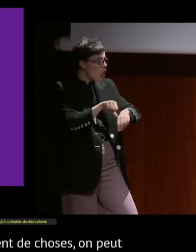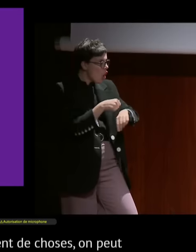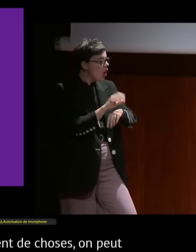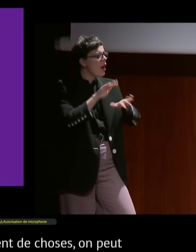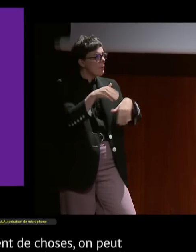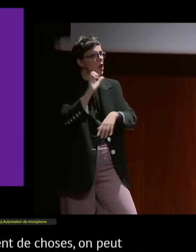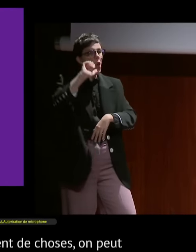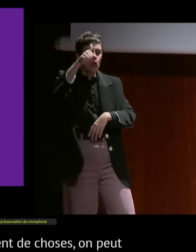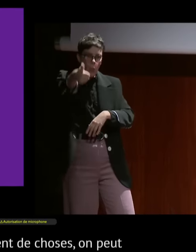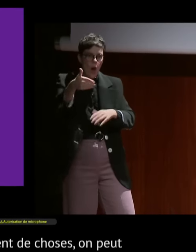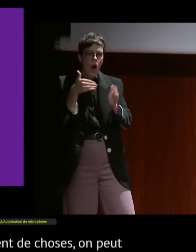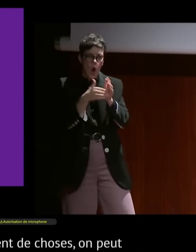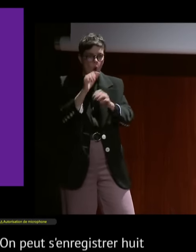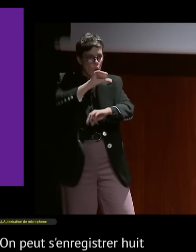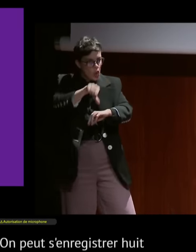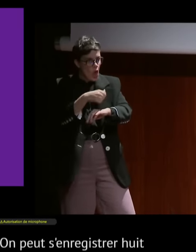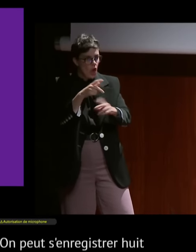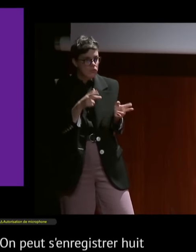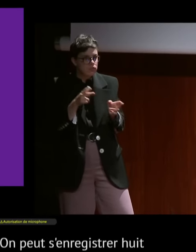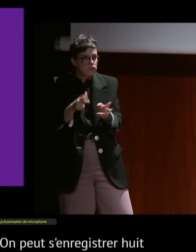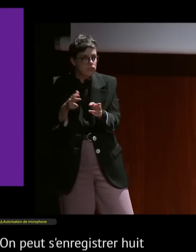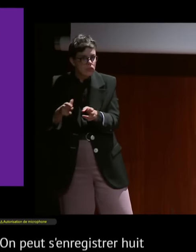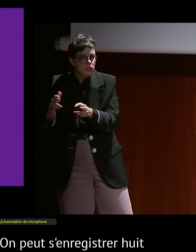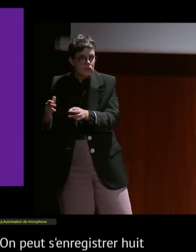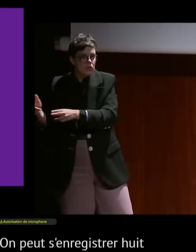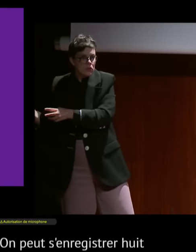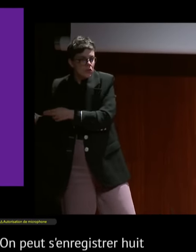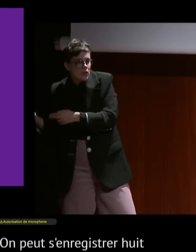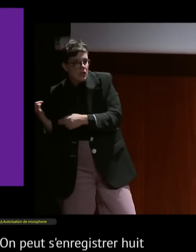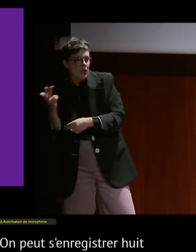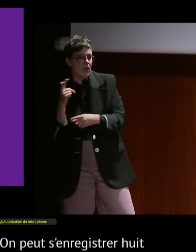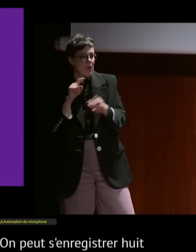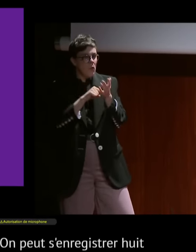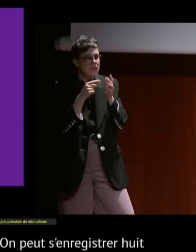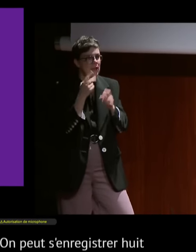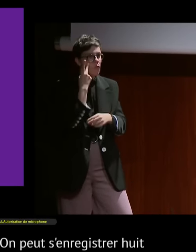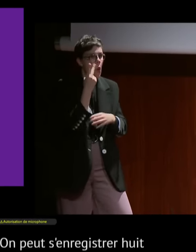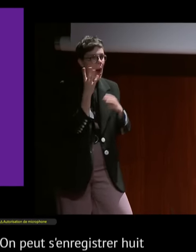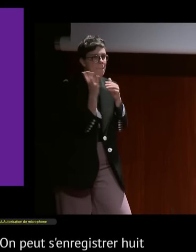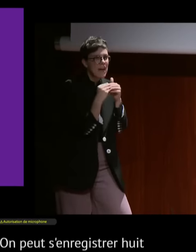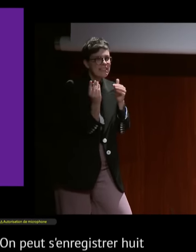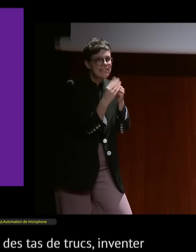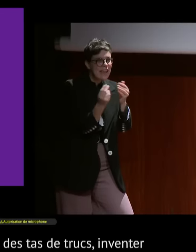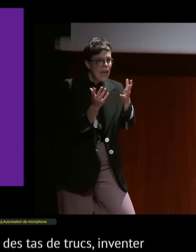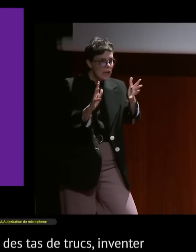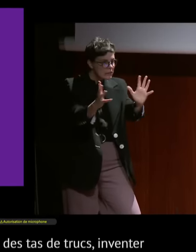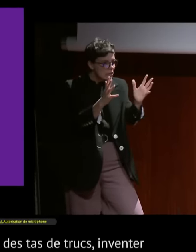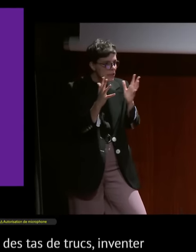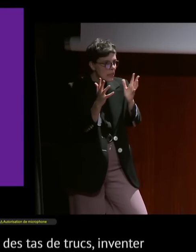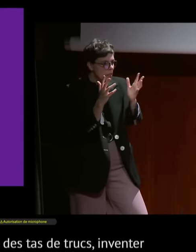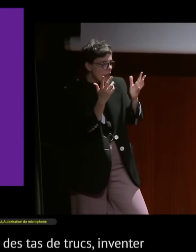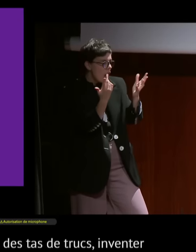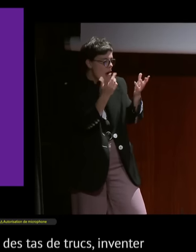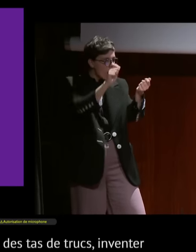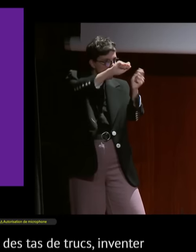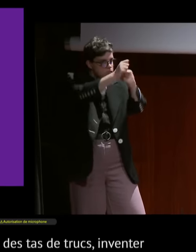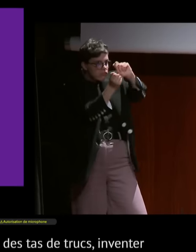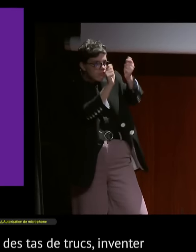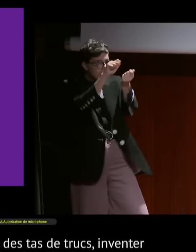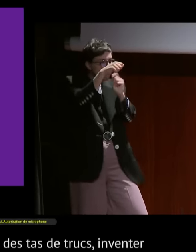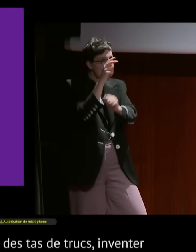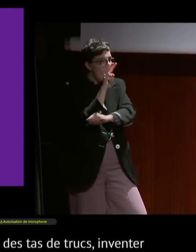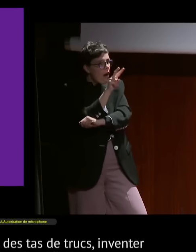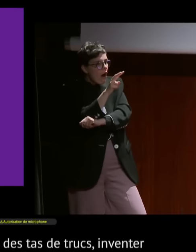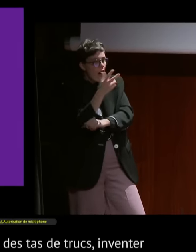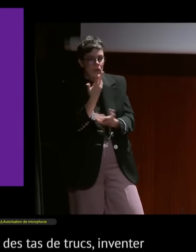faire des séries. Et puis, il y a moyen de sectionner, de faire des sections. Donc, c'est une espèce